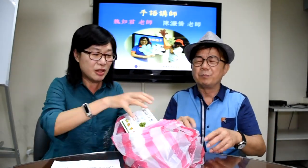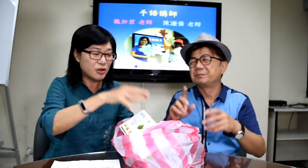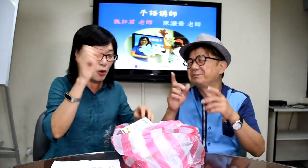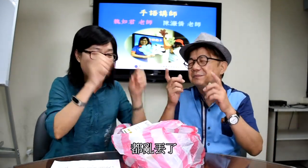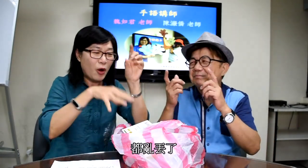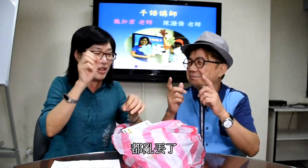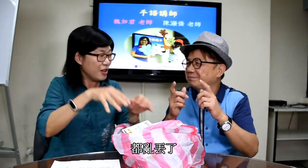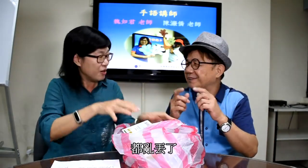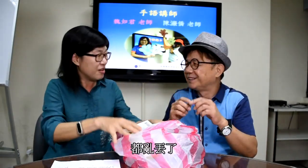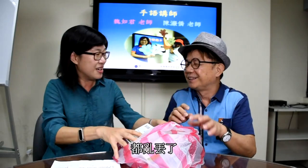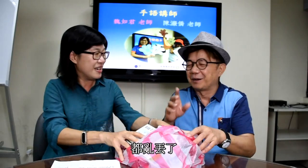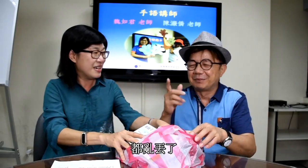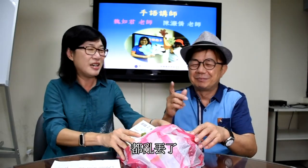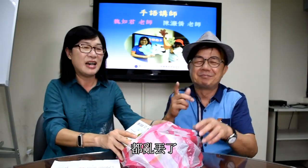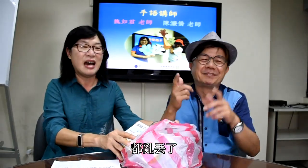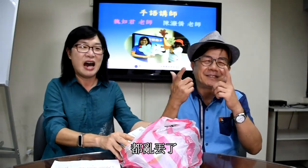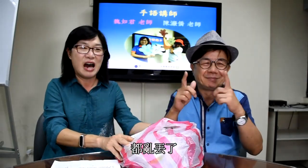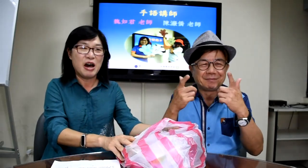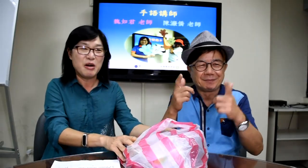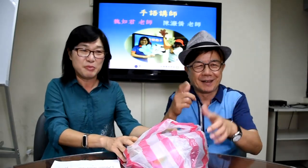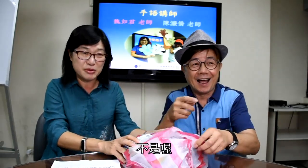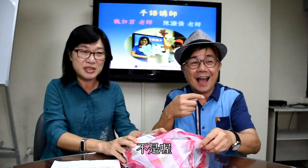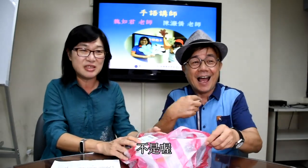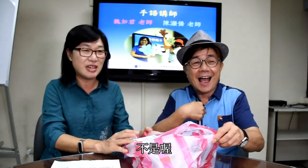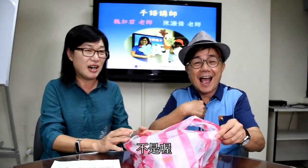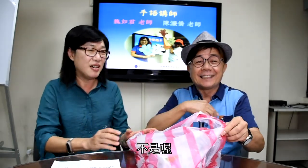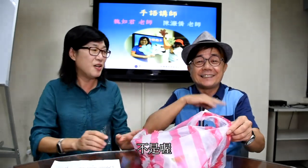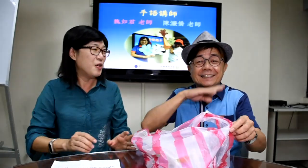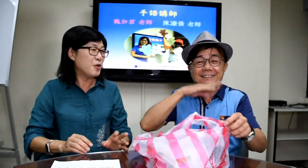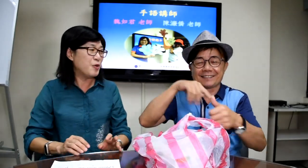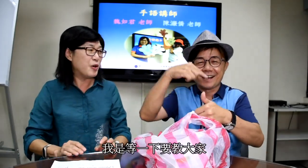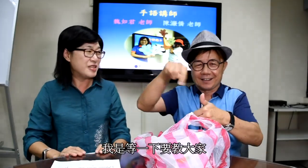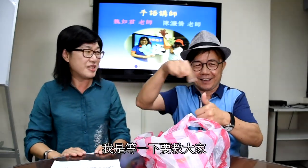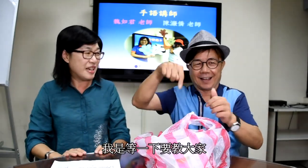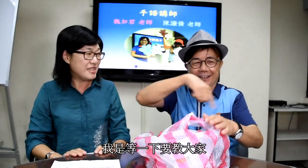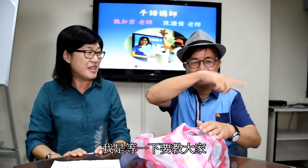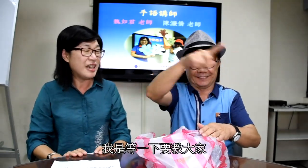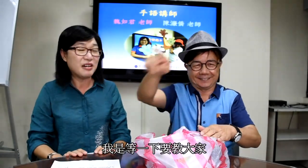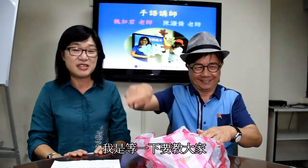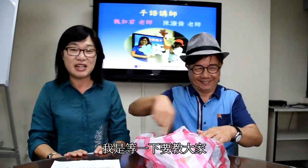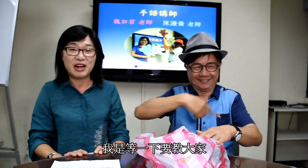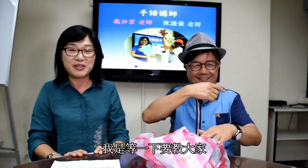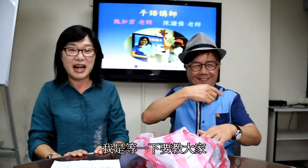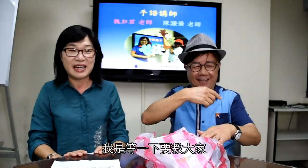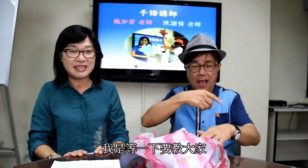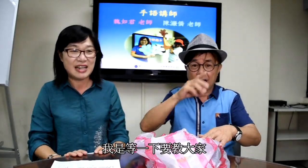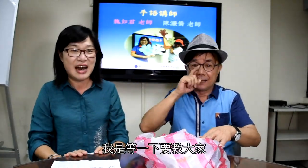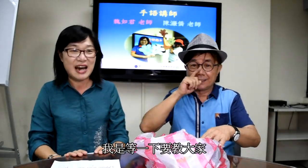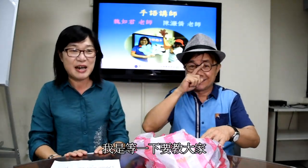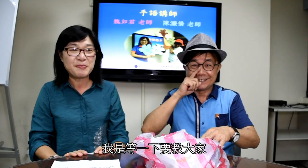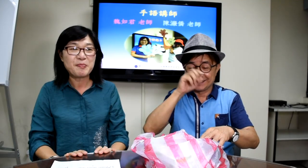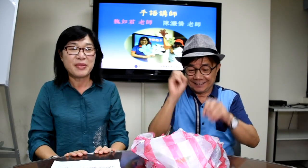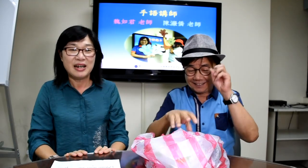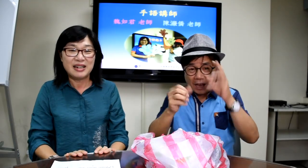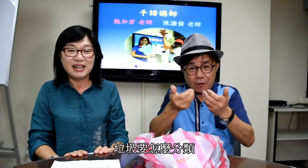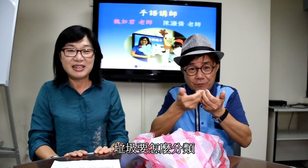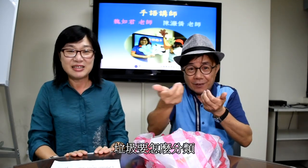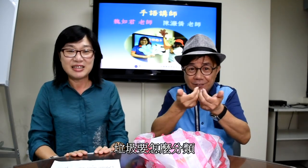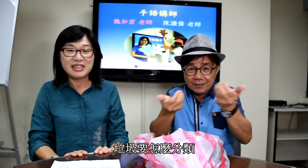都乱丢了。不是哦，我是等一下要教大家垃圾